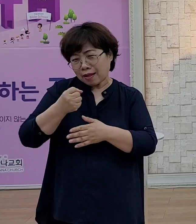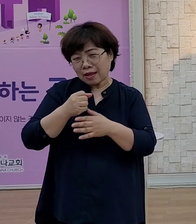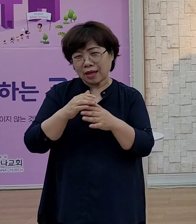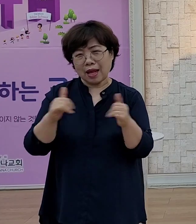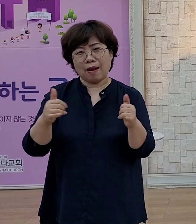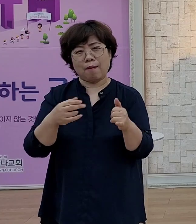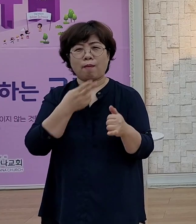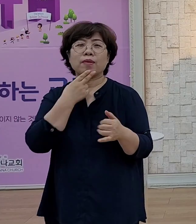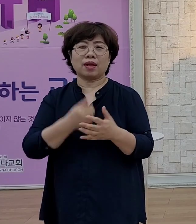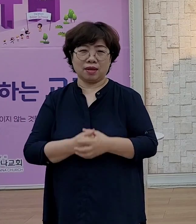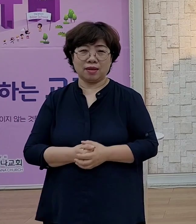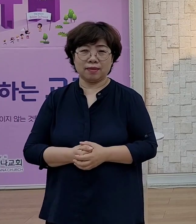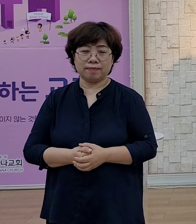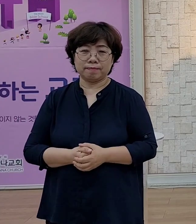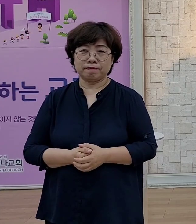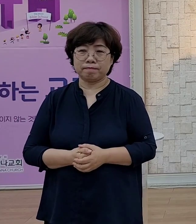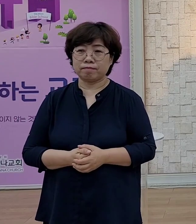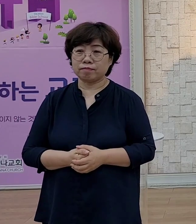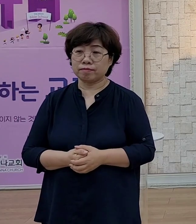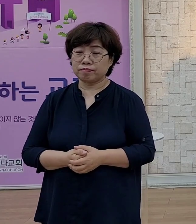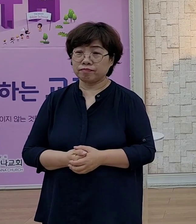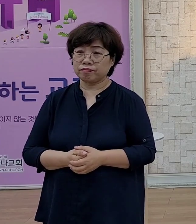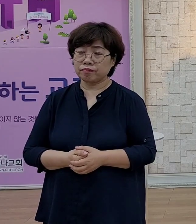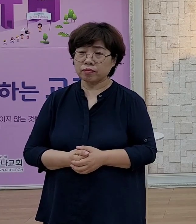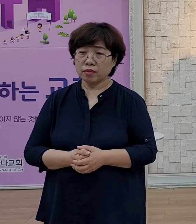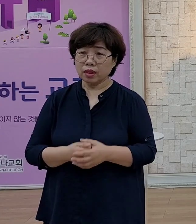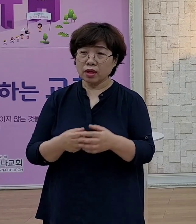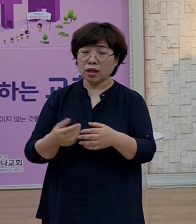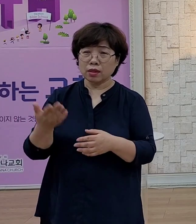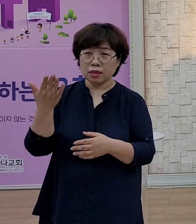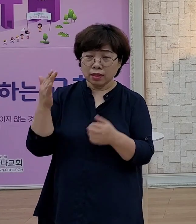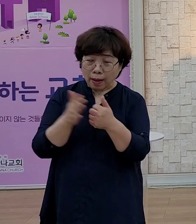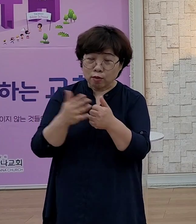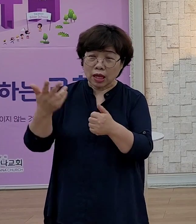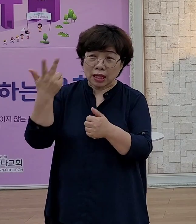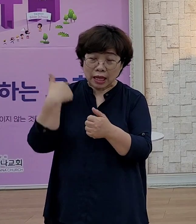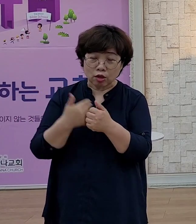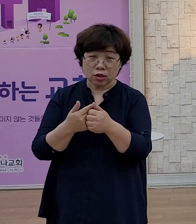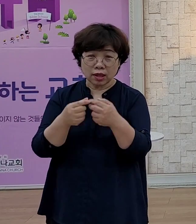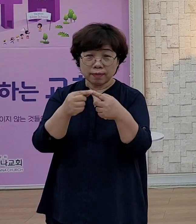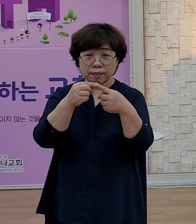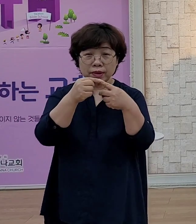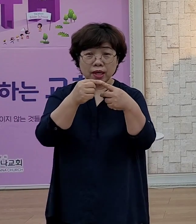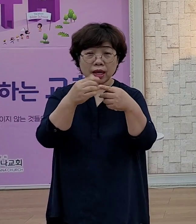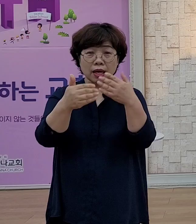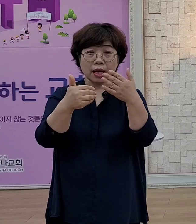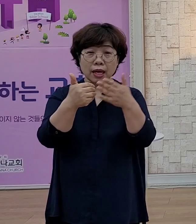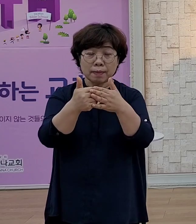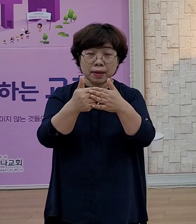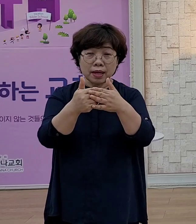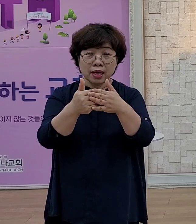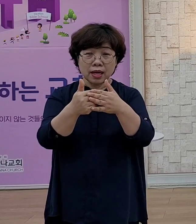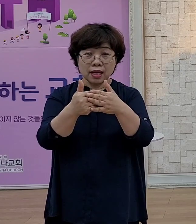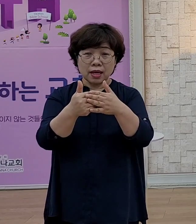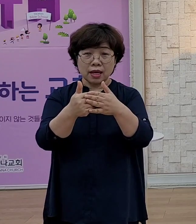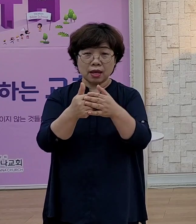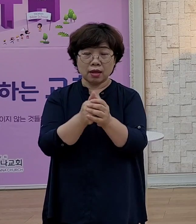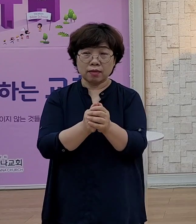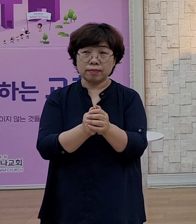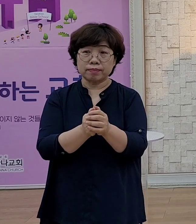있는데 첫 번째 영역은 절대로 이 하나님을 대신하는 일에 대해서 다른 사람에